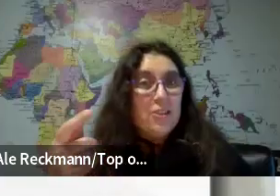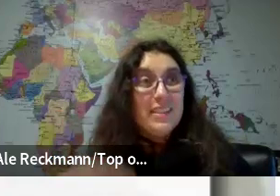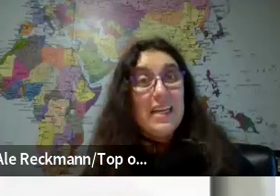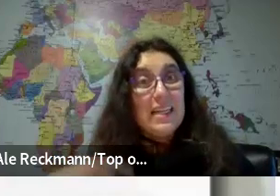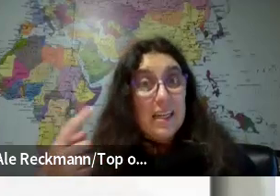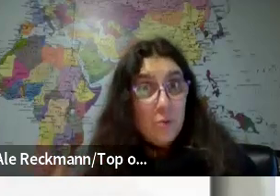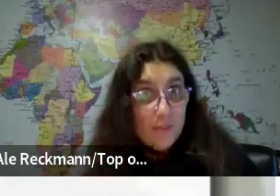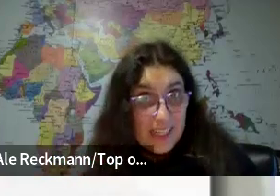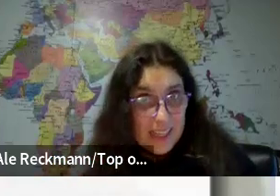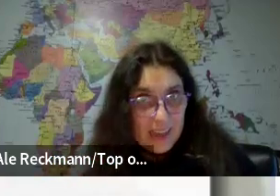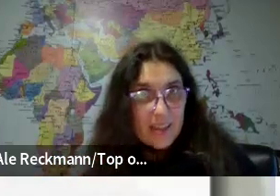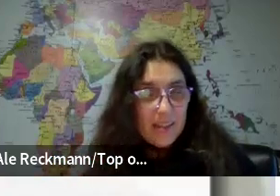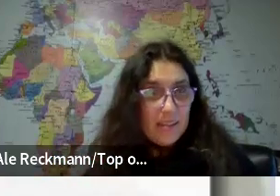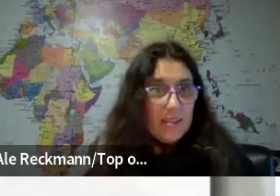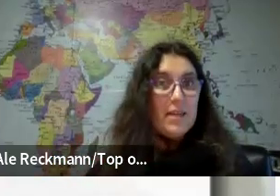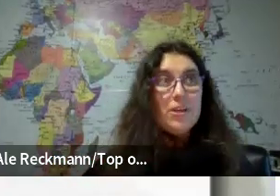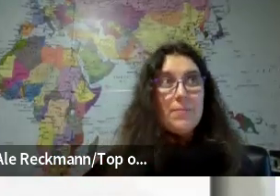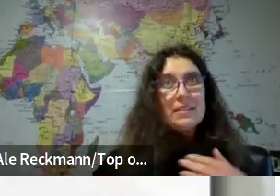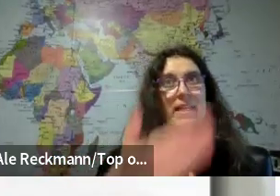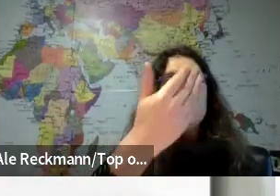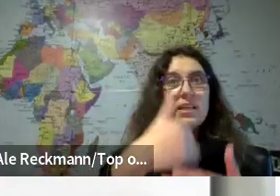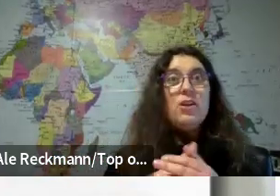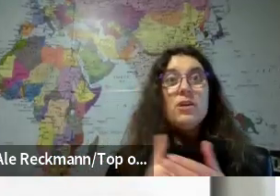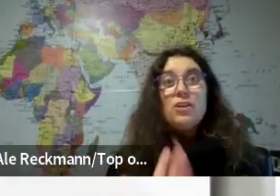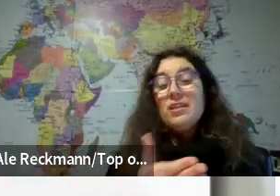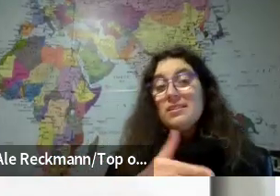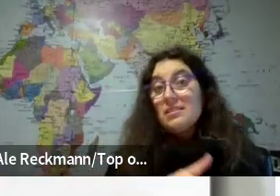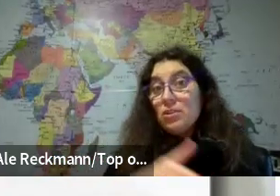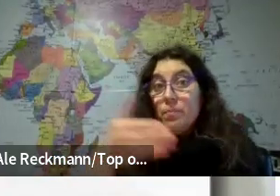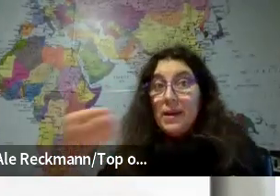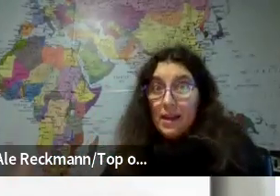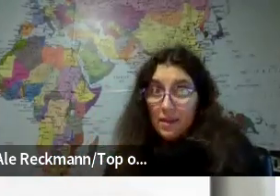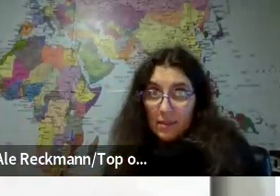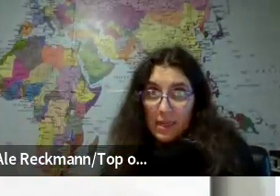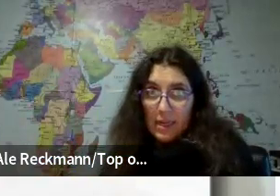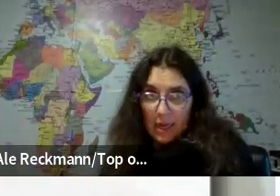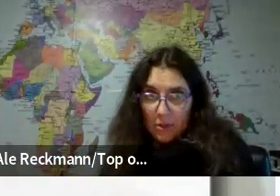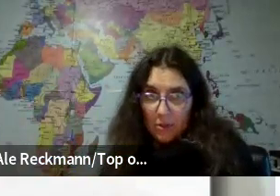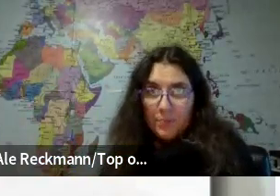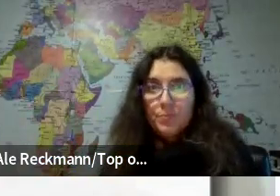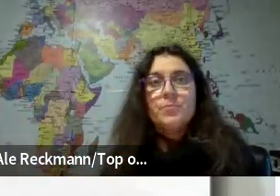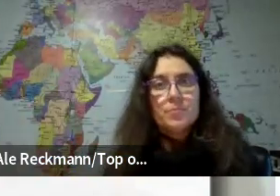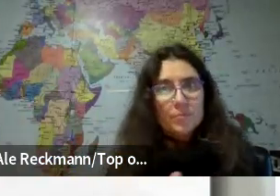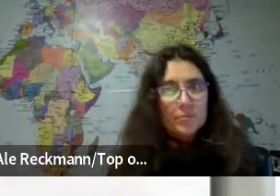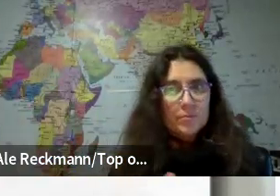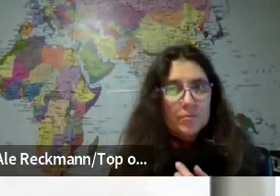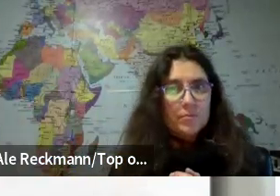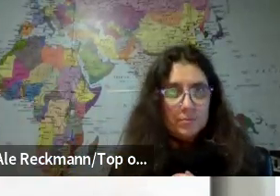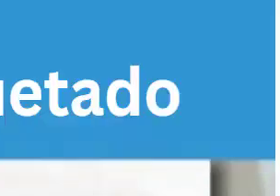eh, Entonces tiene que tener movilidad. Tenemos que pensarlo en qué es lo que yo necesito para el cargo. Sí,